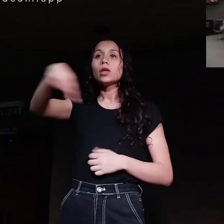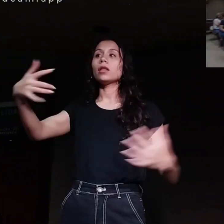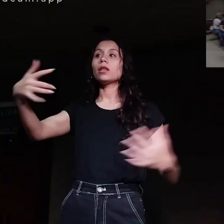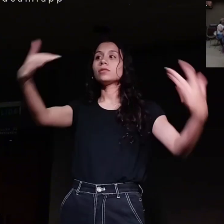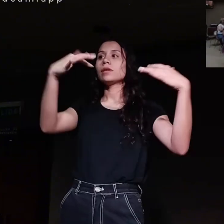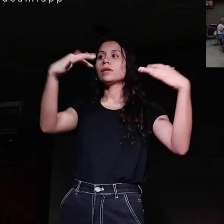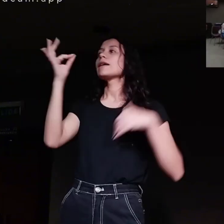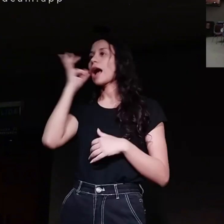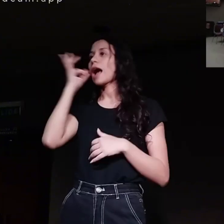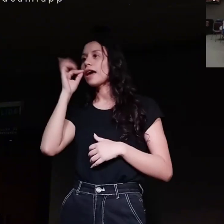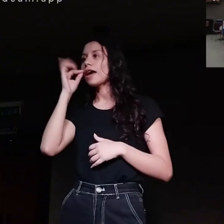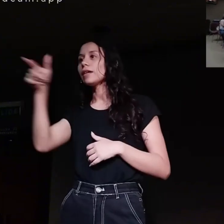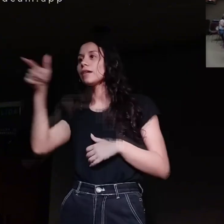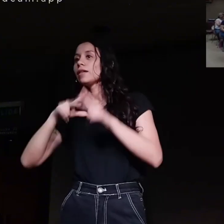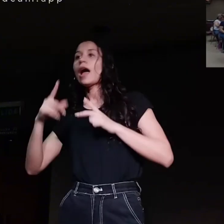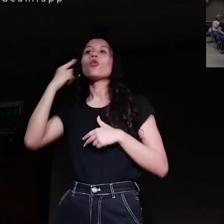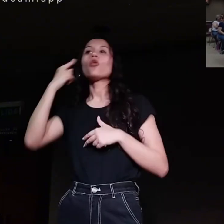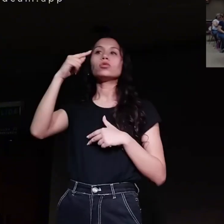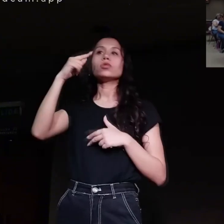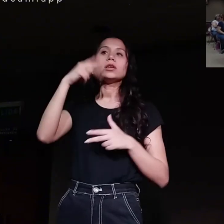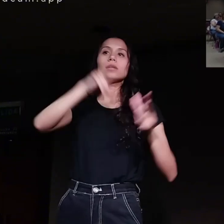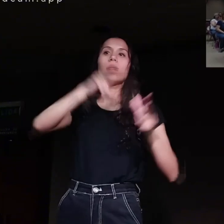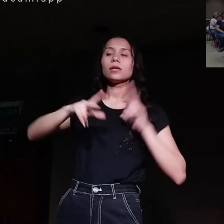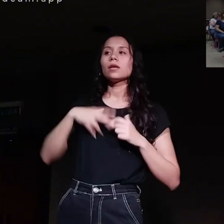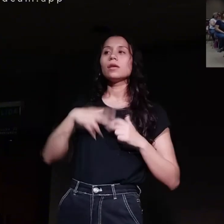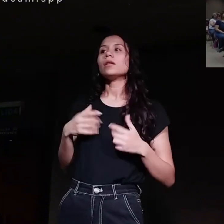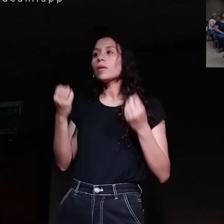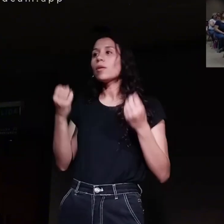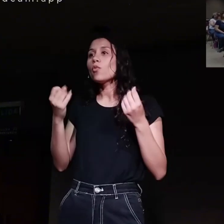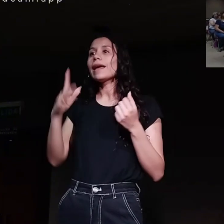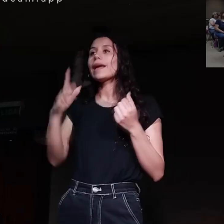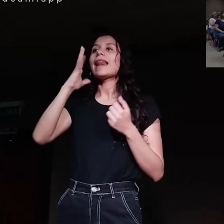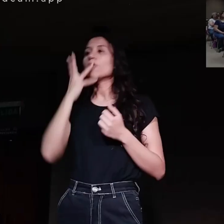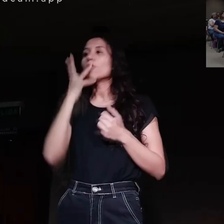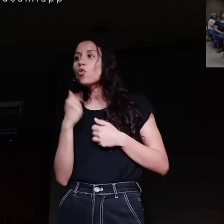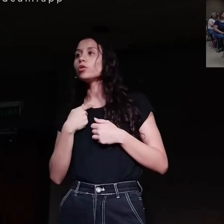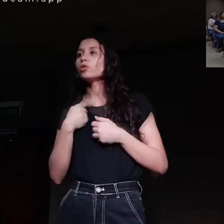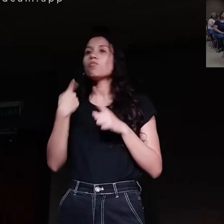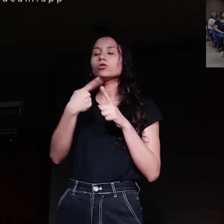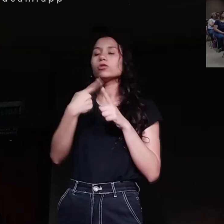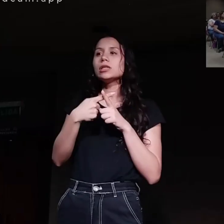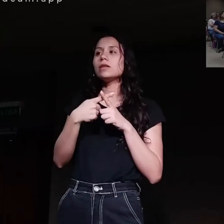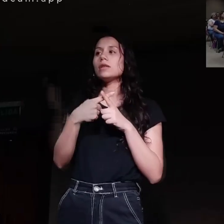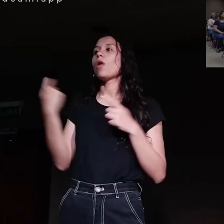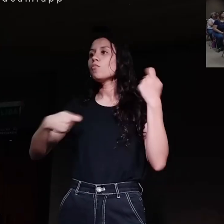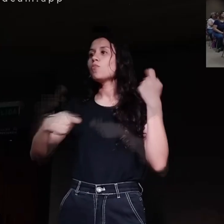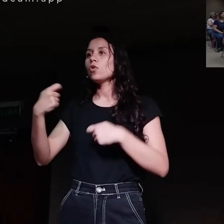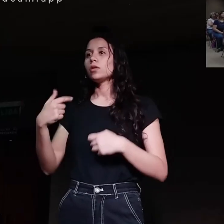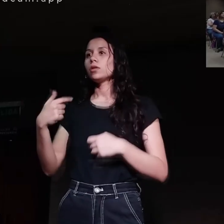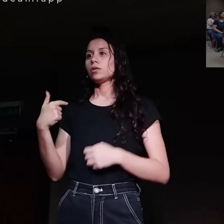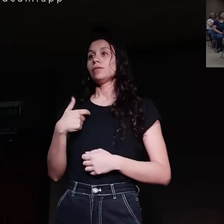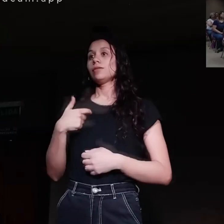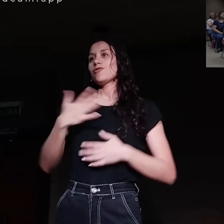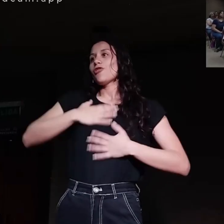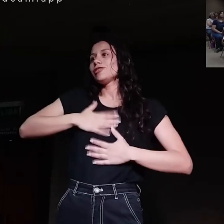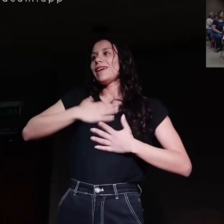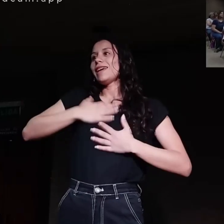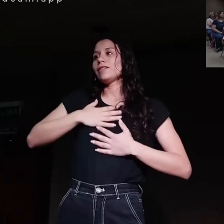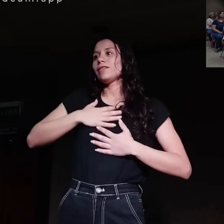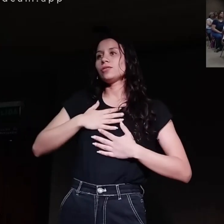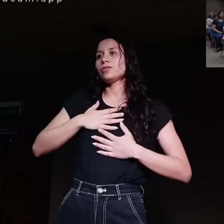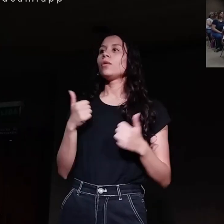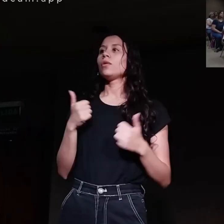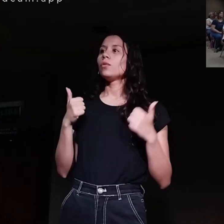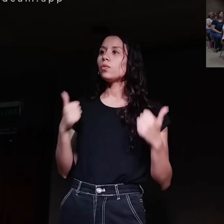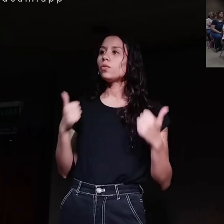también, Agustín, que han, digamos, estado contentos, ¿sí? Porque se les ha dado